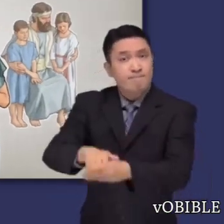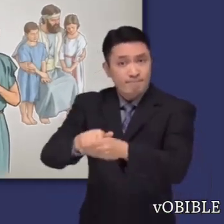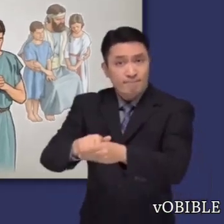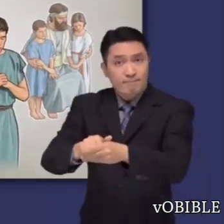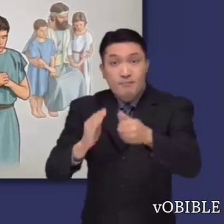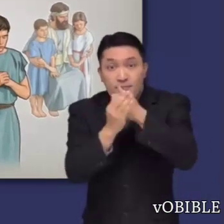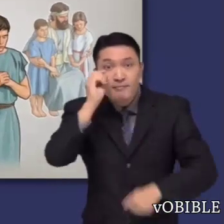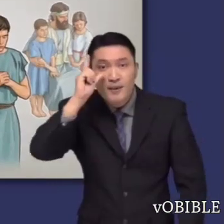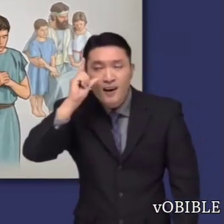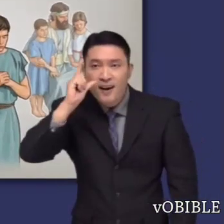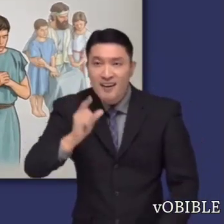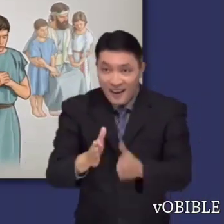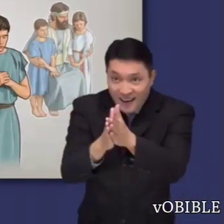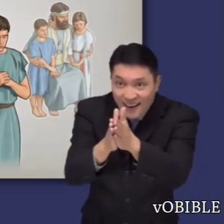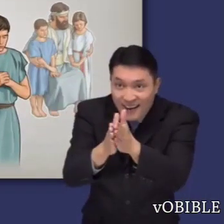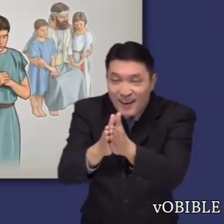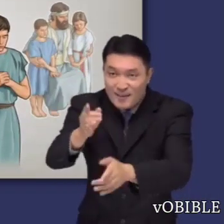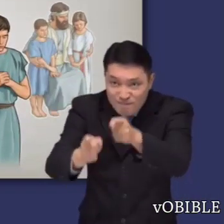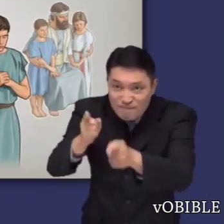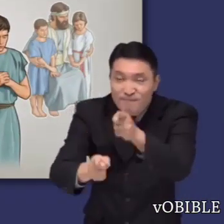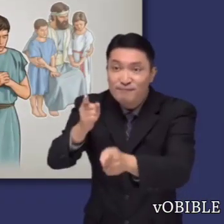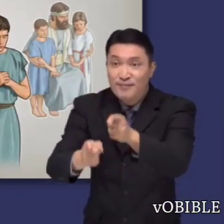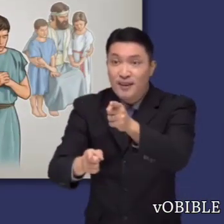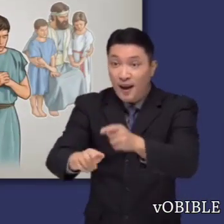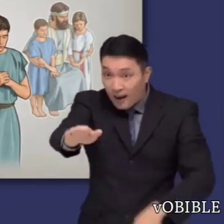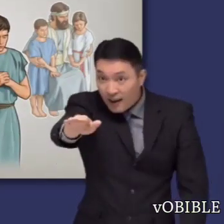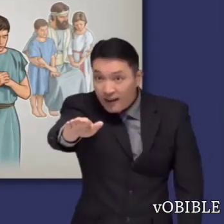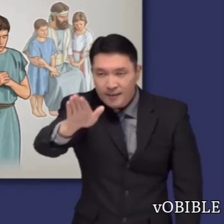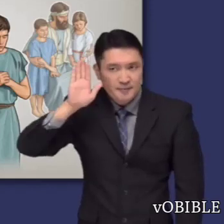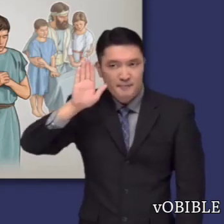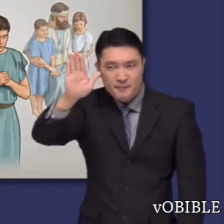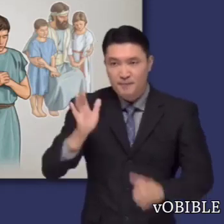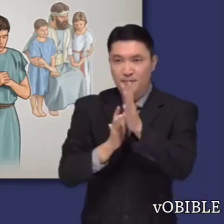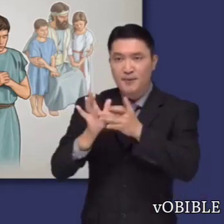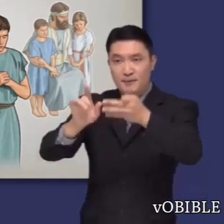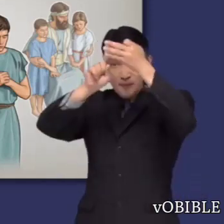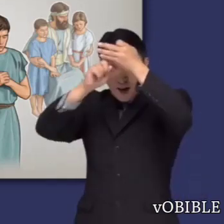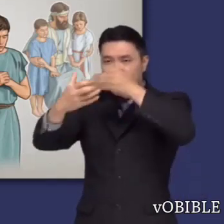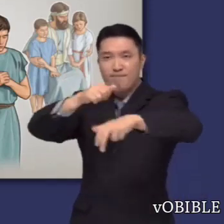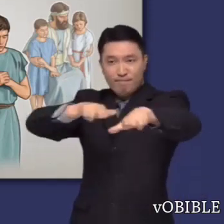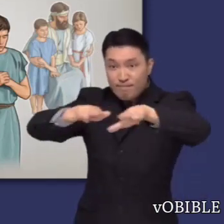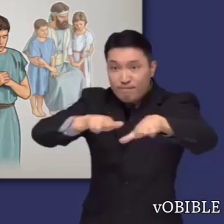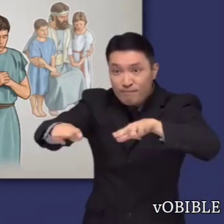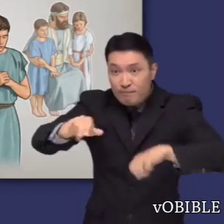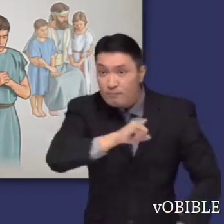以君王的身份消灭上帝的仇敌时，受患难的人就会得到纾解。